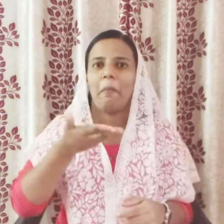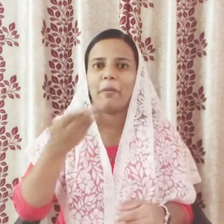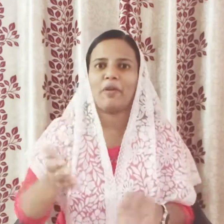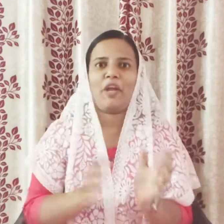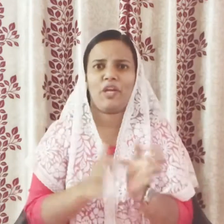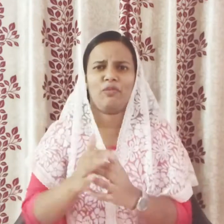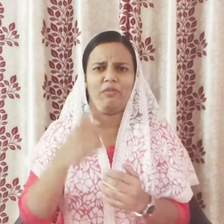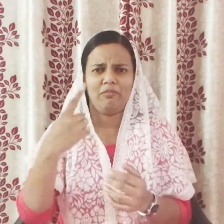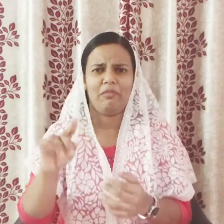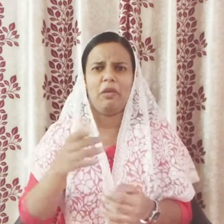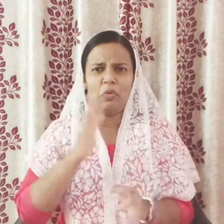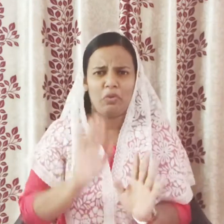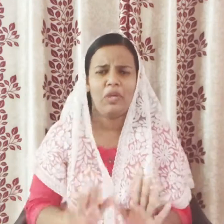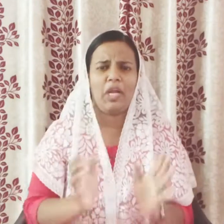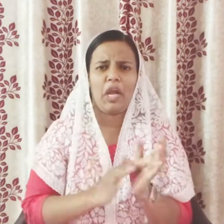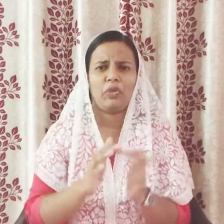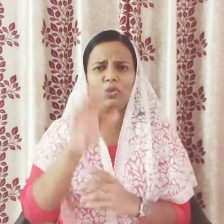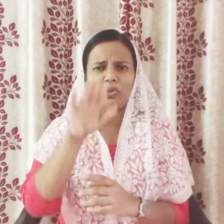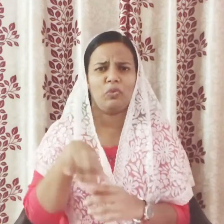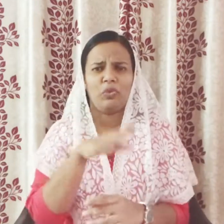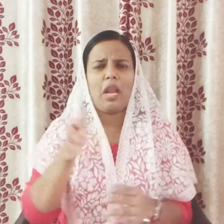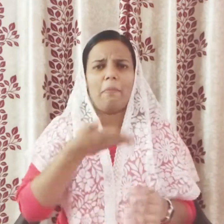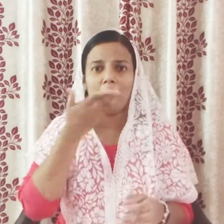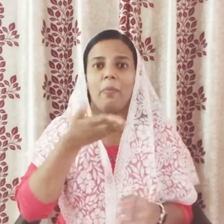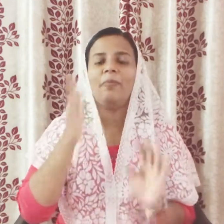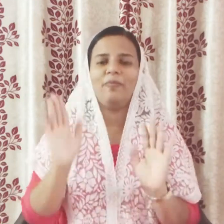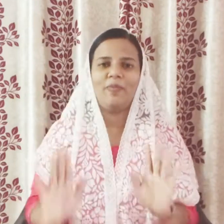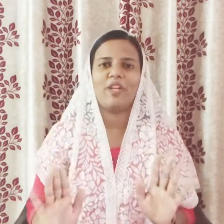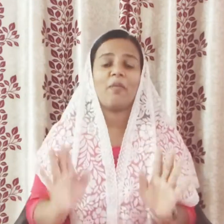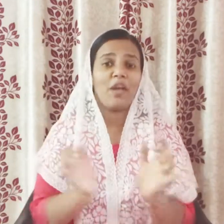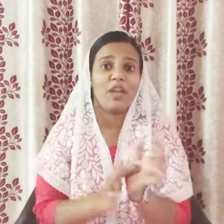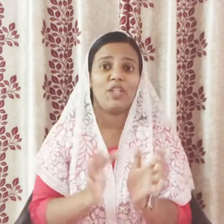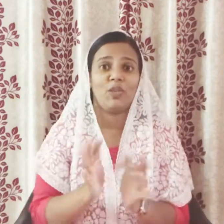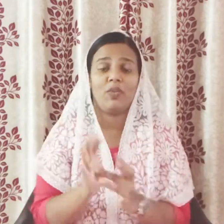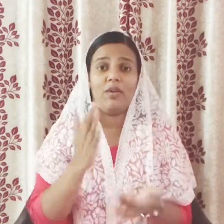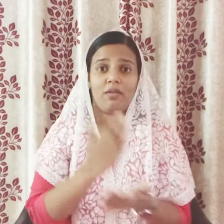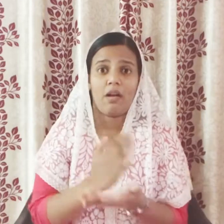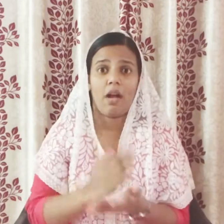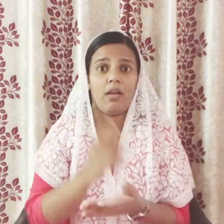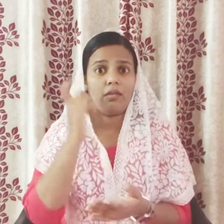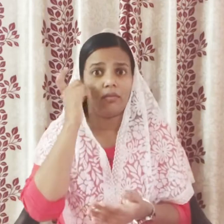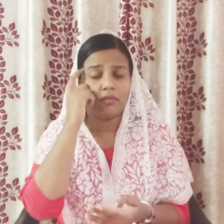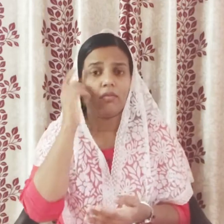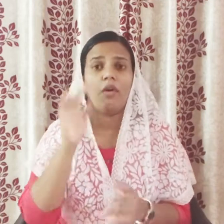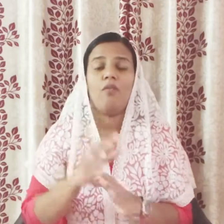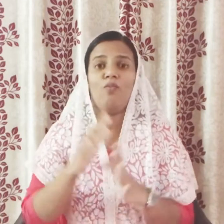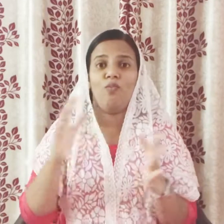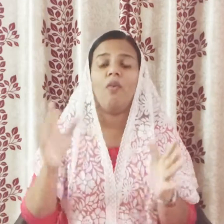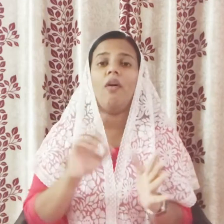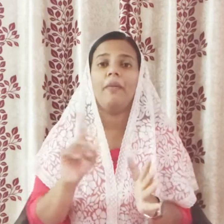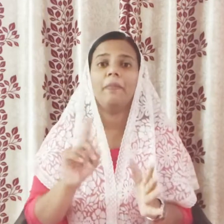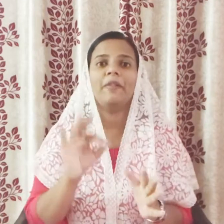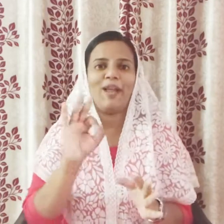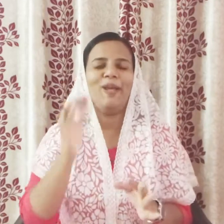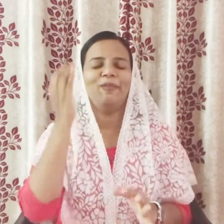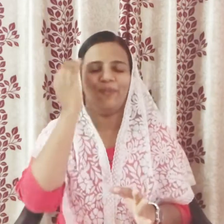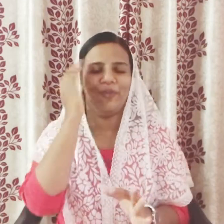നീതിയിലേക്ക് തിരിക്കുന്നവരായിരിക്കും, അനേകരെ ദൈവത്തെങ്കിലേക്ക് നയിക്കുന്നവരായിരിക്കും. അപ്പോൾ കർത്താവിൻ്റെ കാര്യത്തിൽ ഇടപെടുന്നവരാണ് ആമേൻ